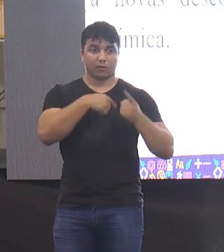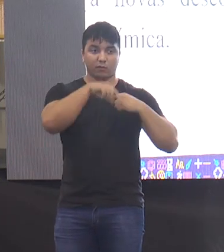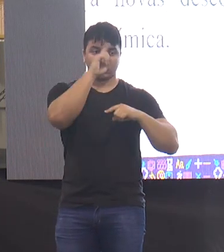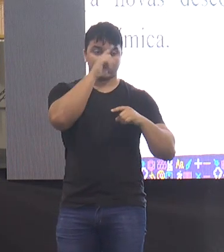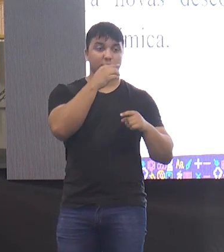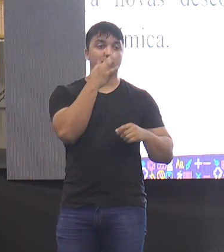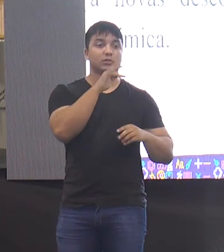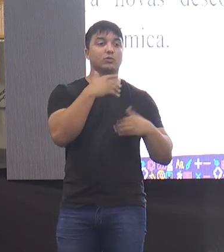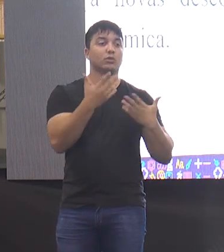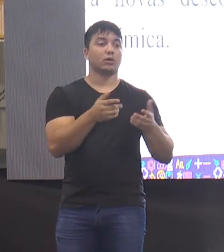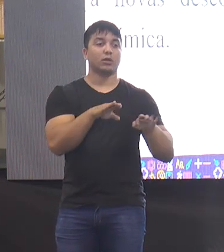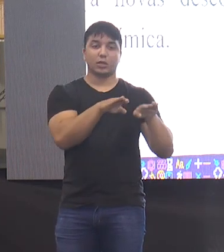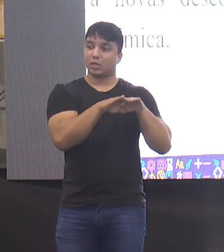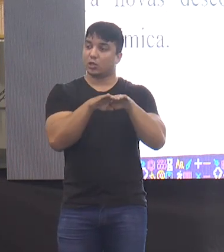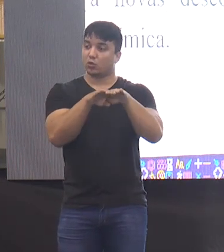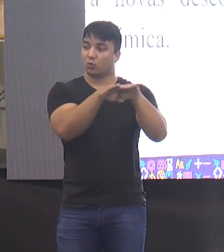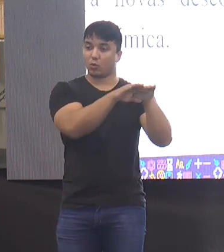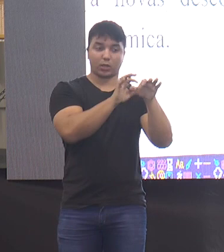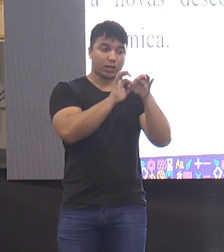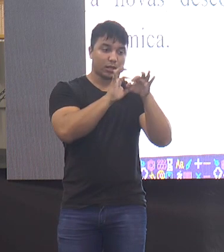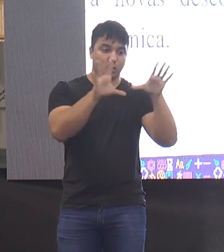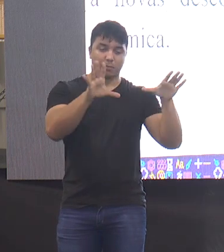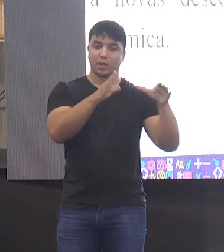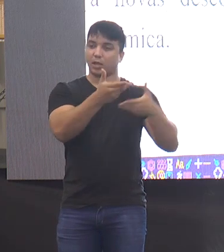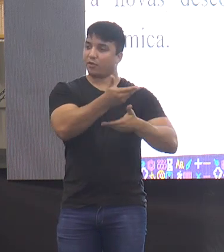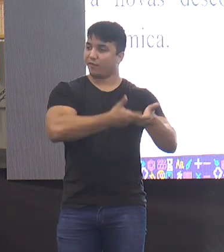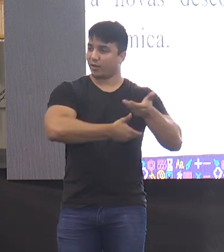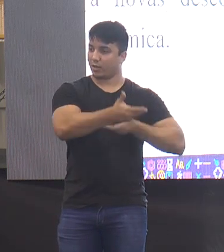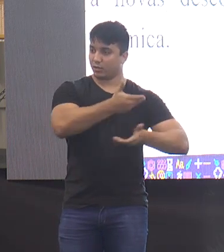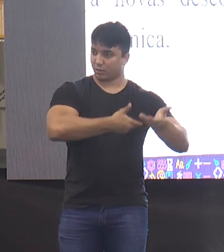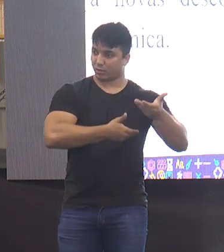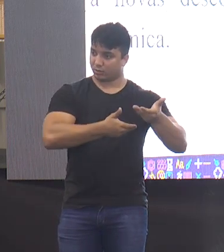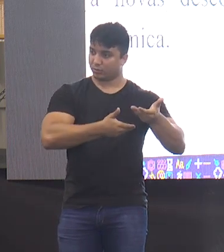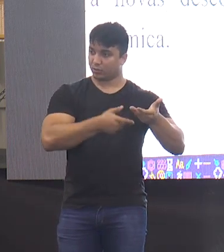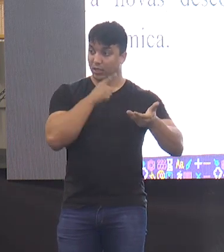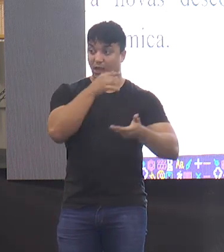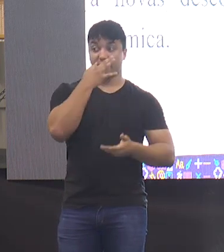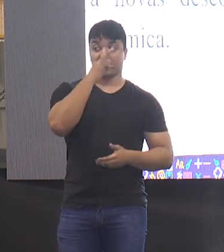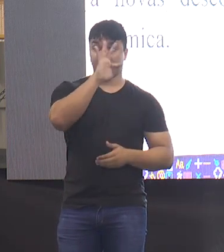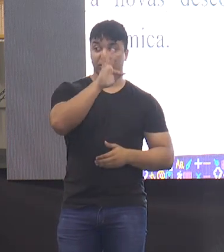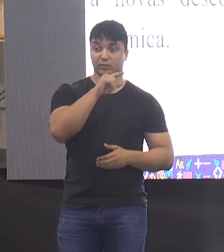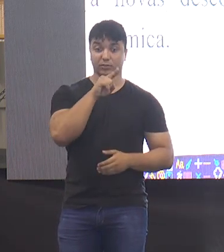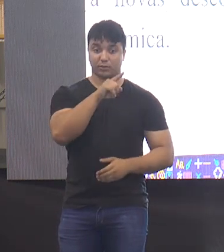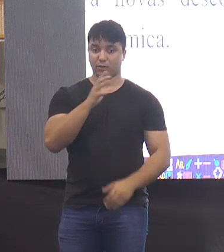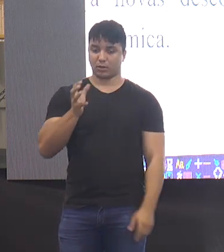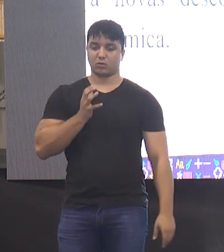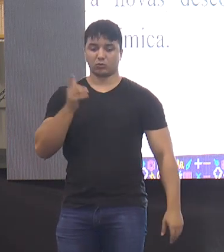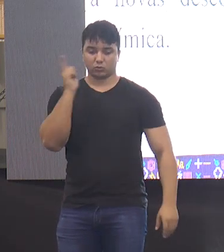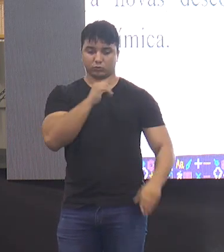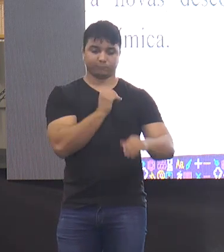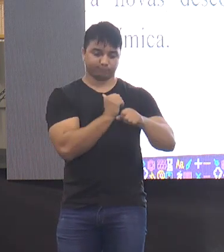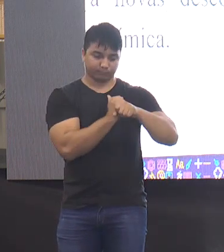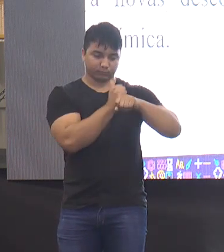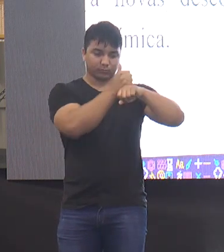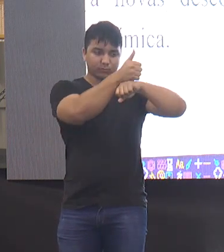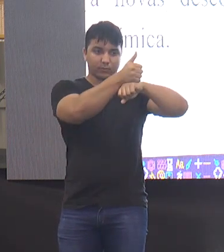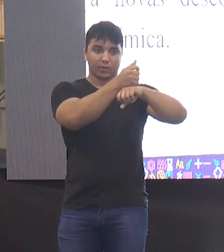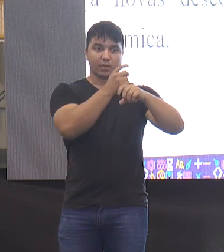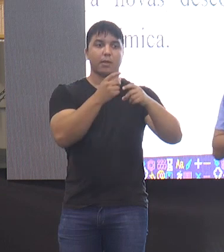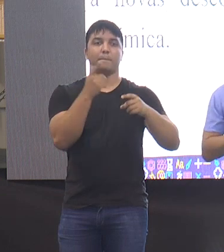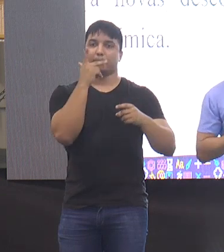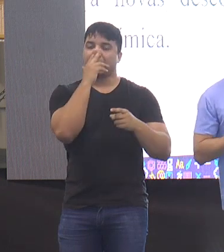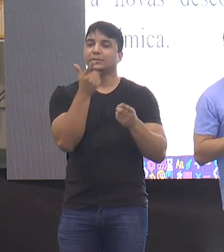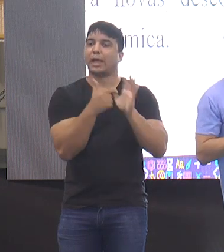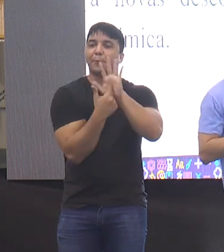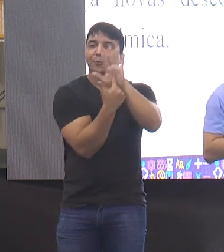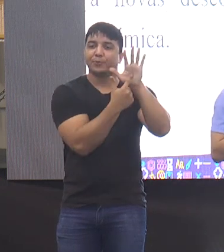Francesa? Igualdade, liberdade, fraternidade. A burguesia tomou o poder vendendo